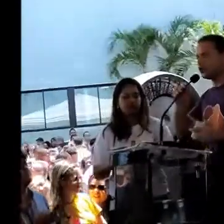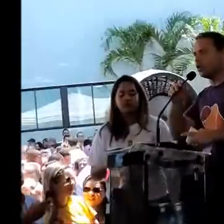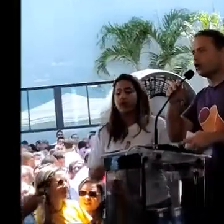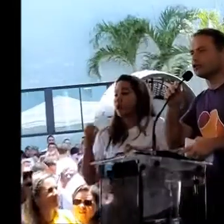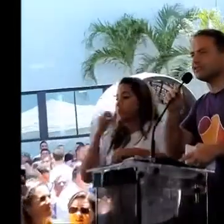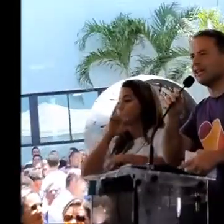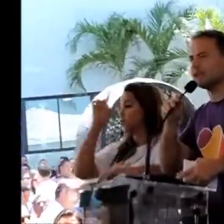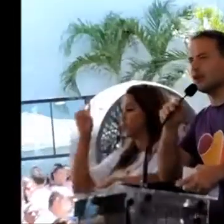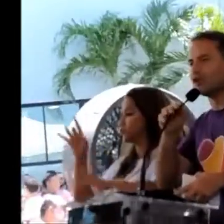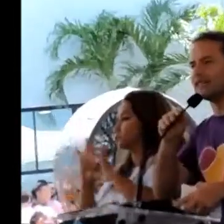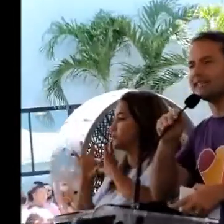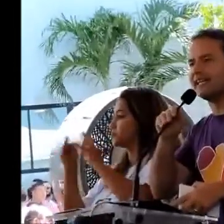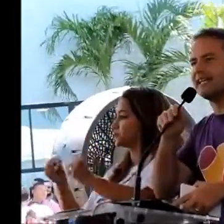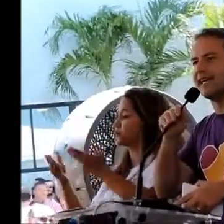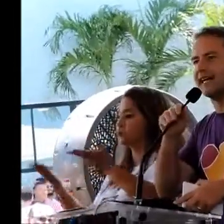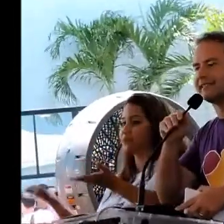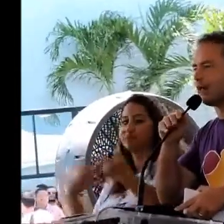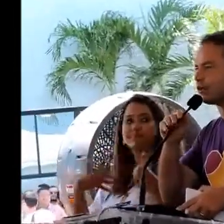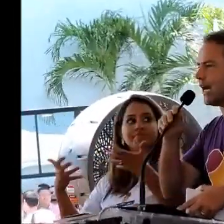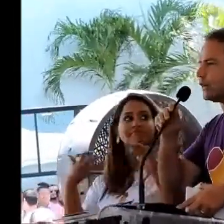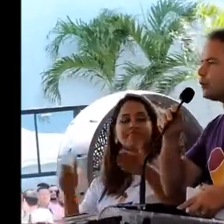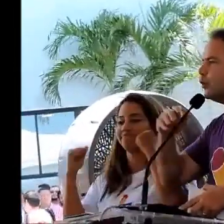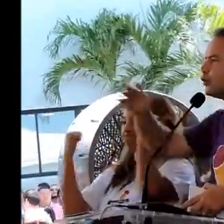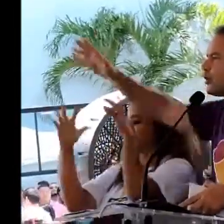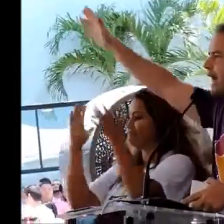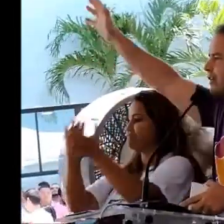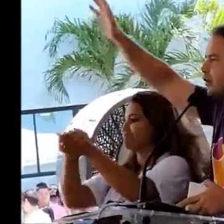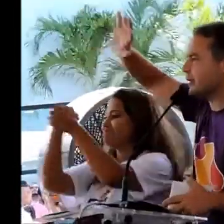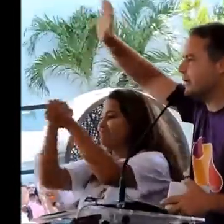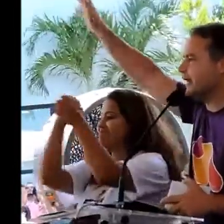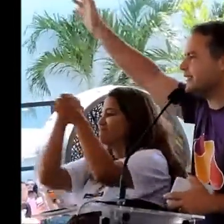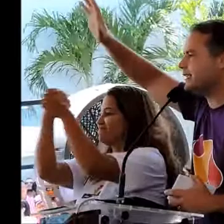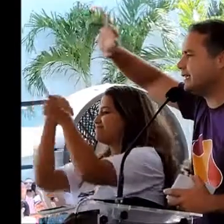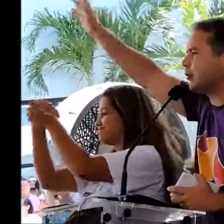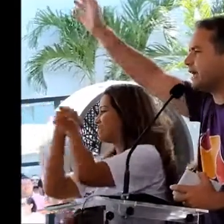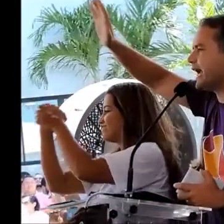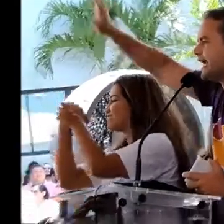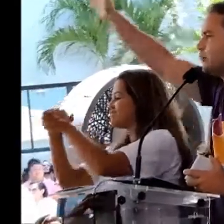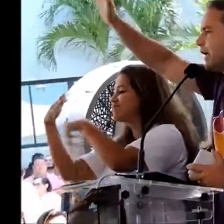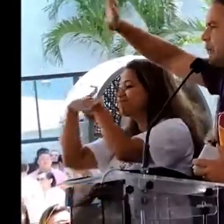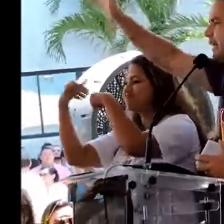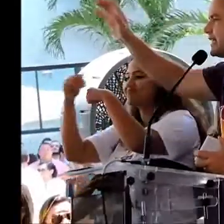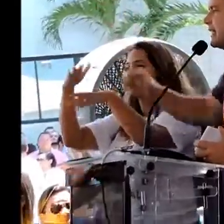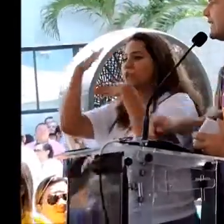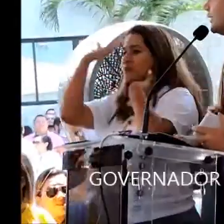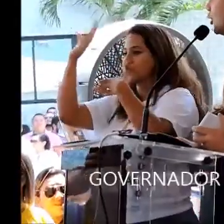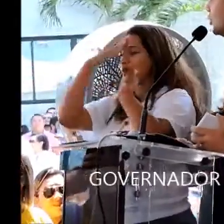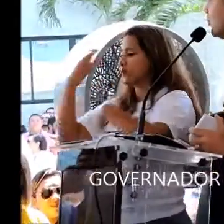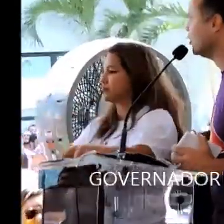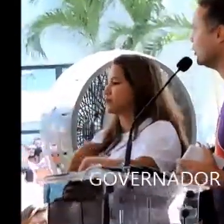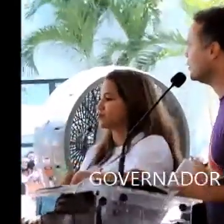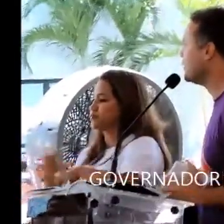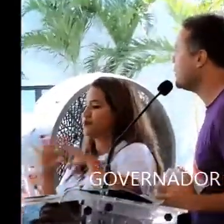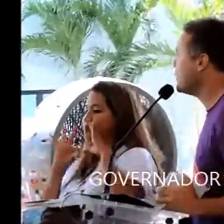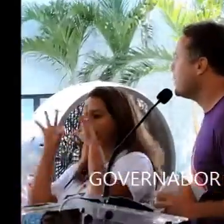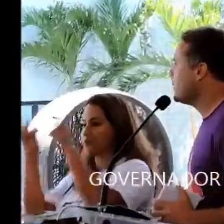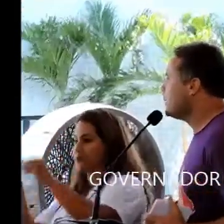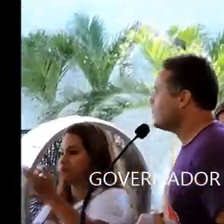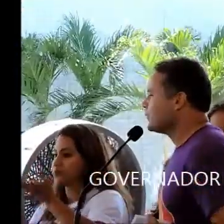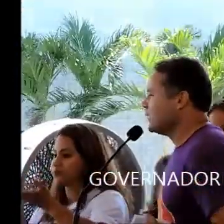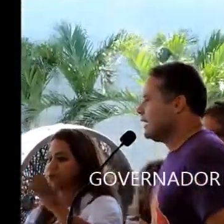momento. Bom dia a todos e a todas. Queria saudá-los muito carinhosamente. Obrigado pela presença de todo mundo.